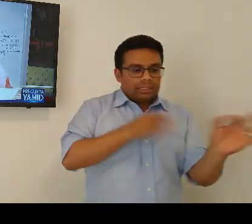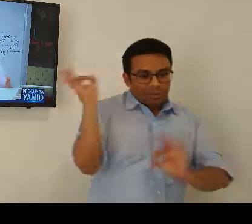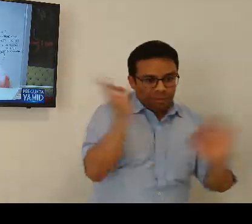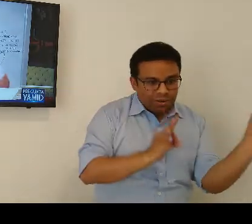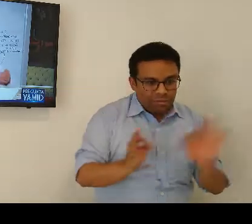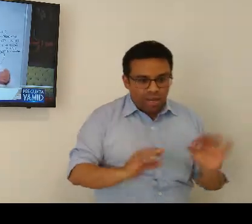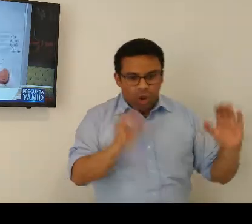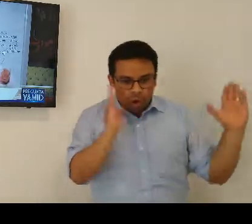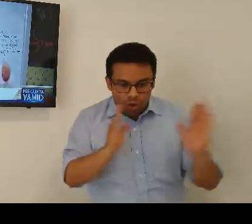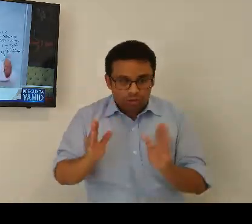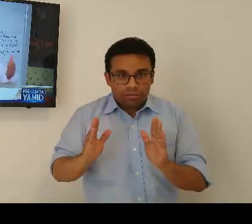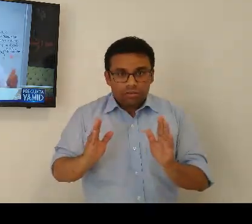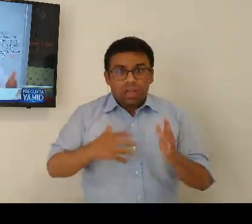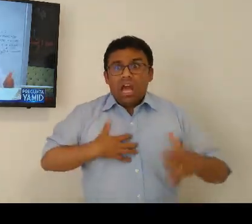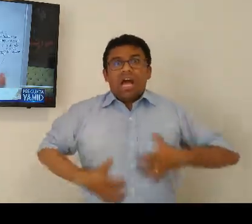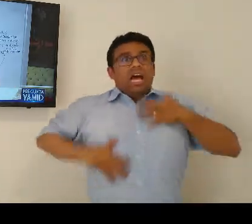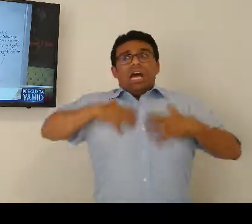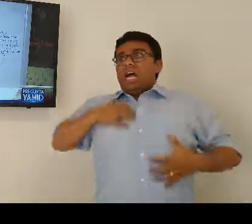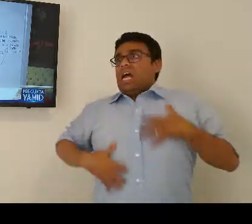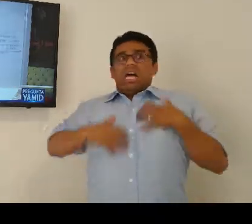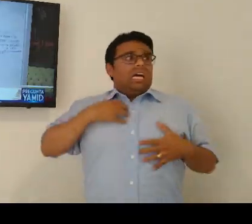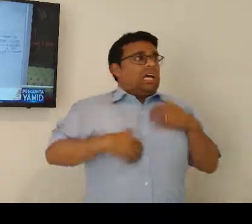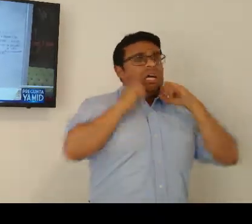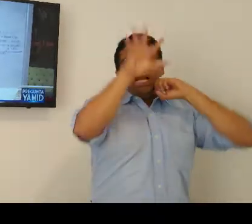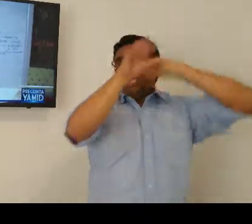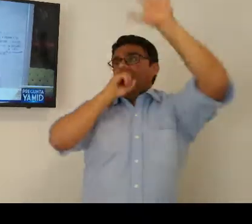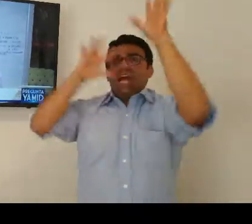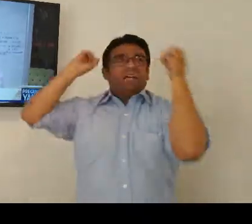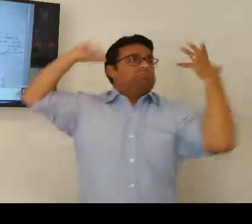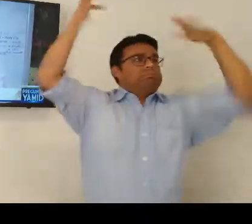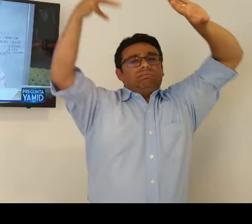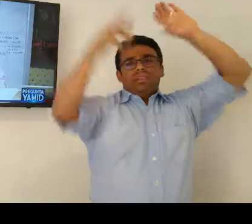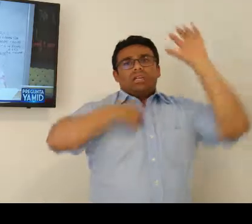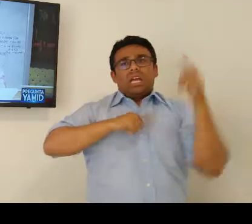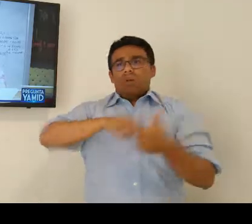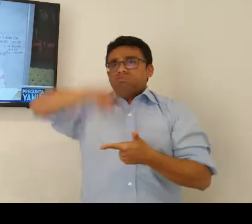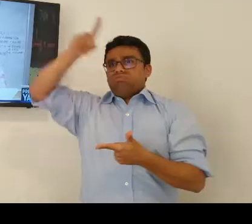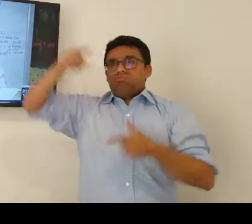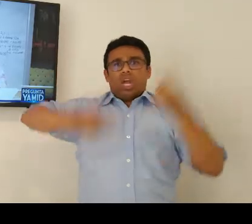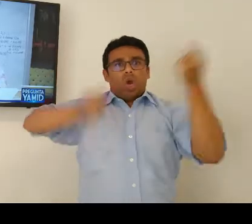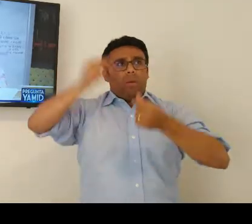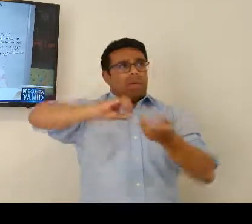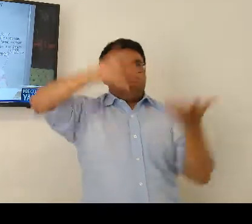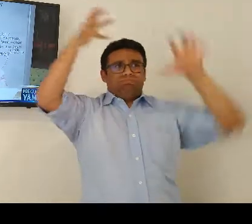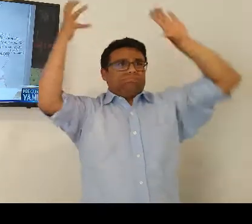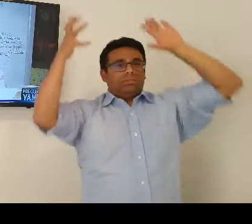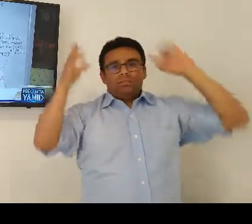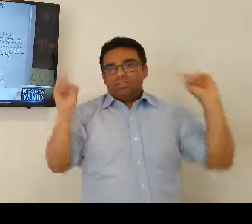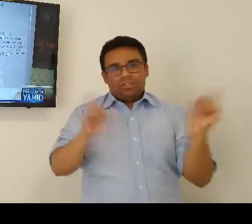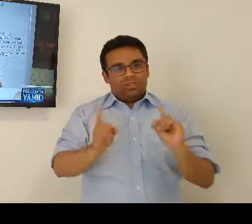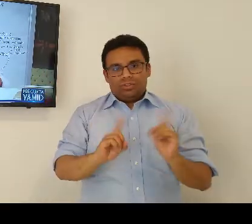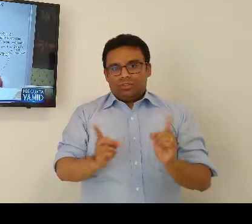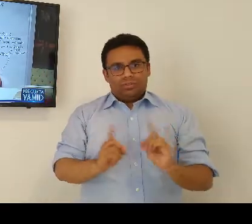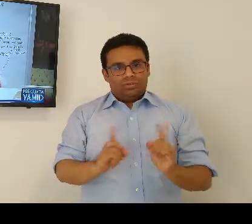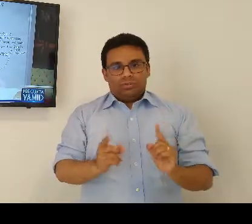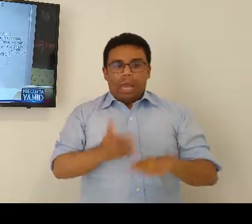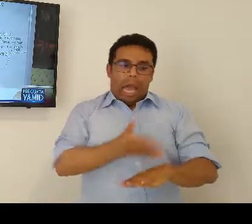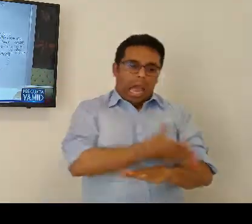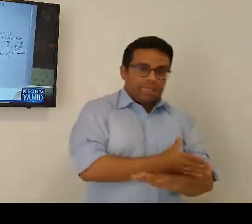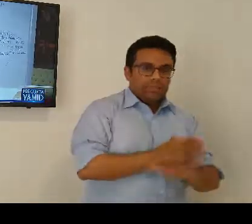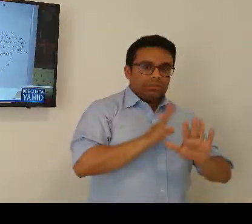pánico el que produzca que la economía caiga, sino que sea como que vamos bajándole la temperatura, ¿sabes?, a la producción